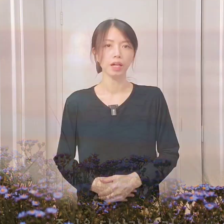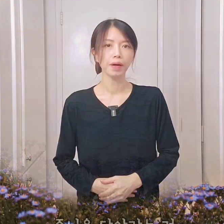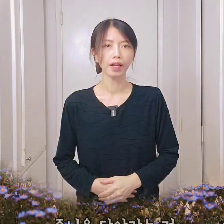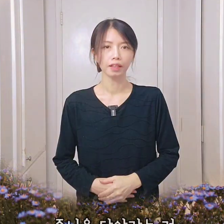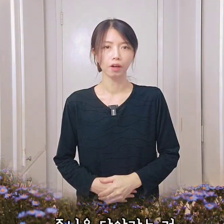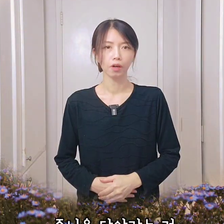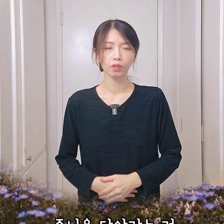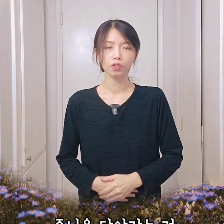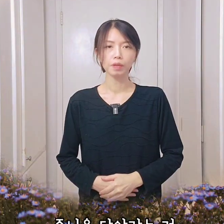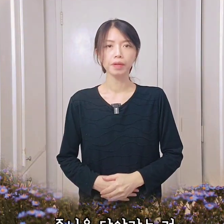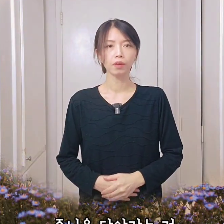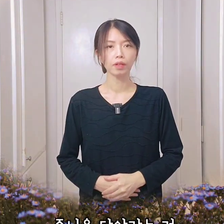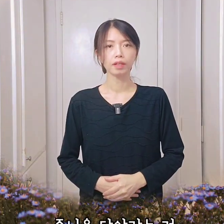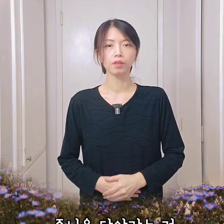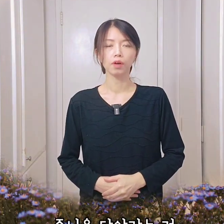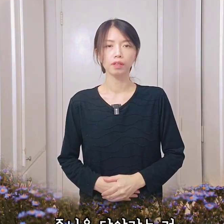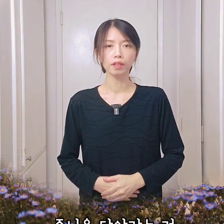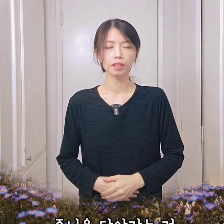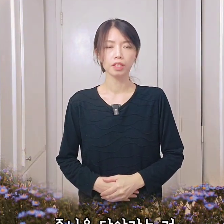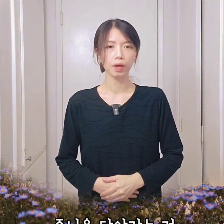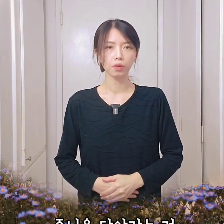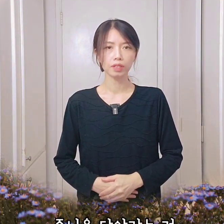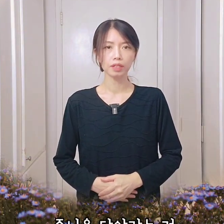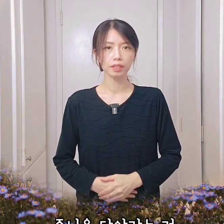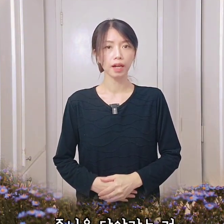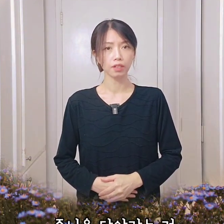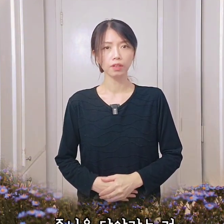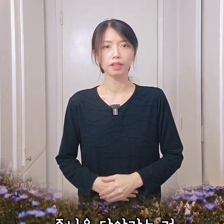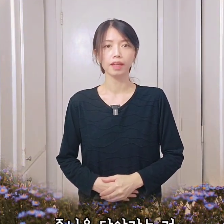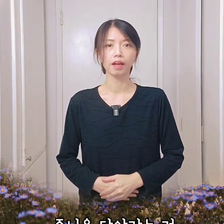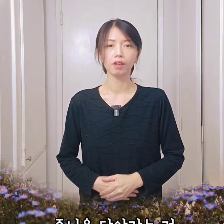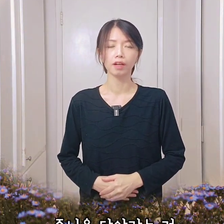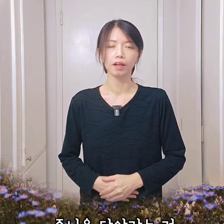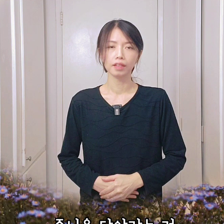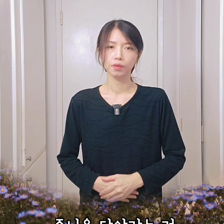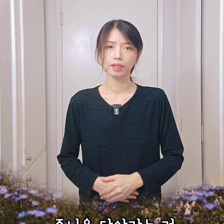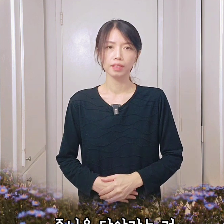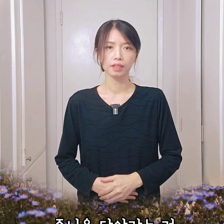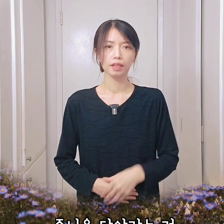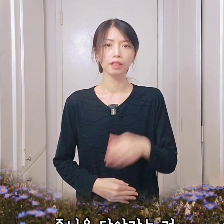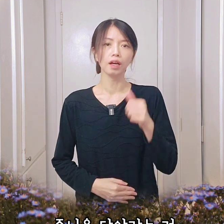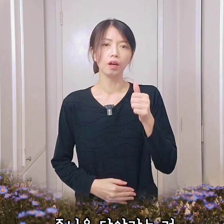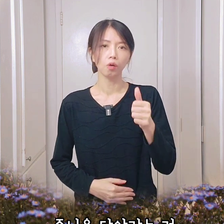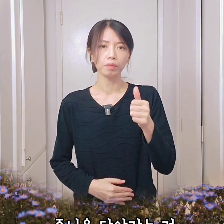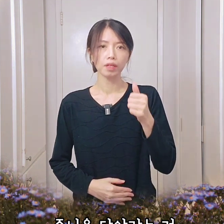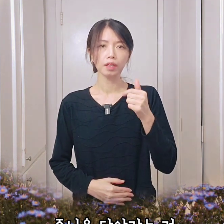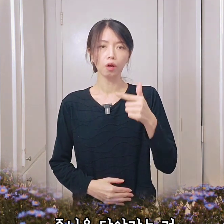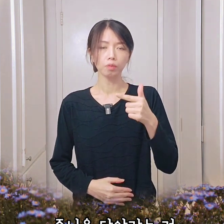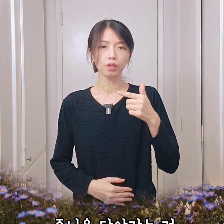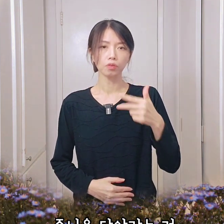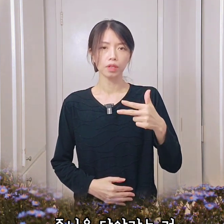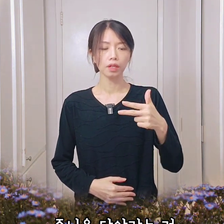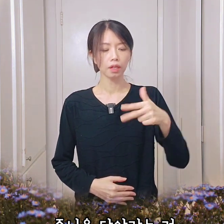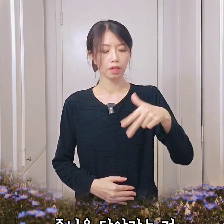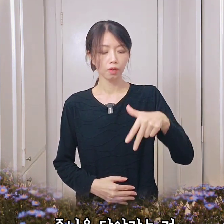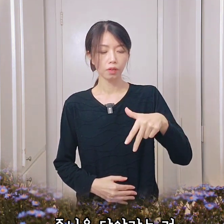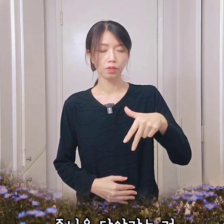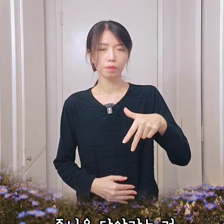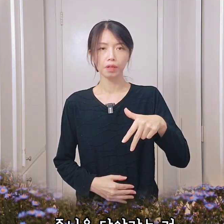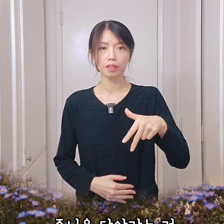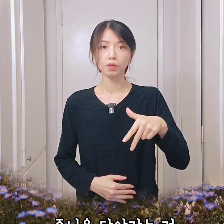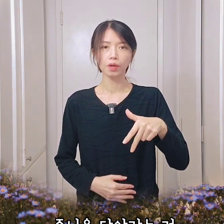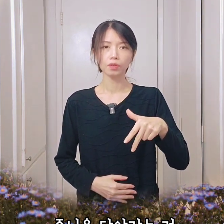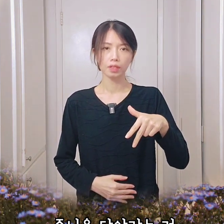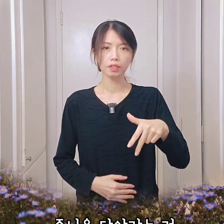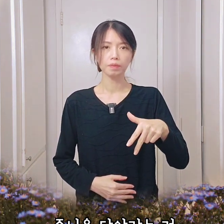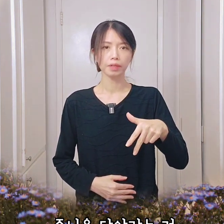주님을 닮아가는 것, 주님이라고 한 뜻의 수어는 지화로 지읒을 아셔야 되는데요. 지화 지읒은 엄지, 검지, 중지를 이렇게